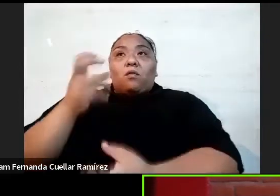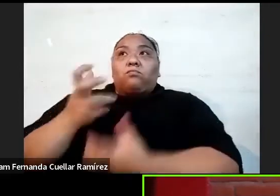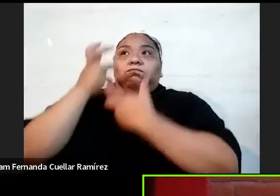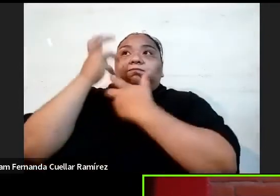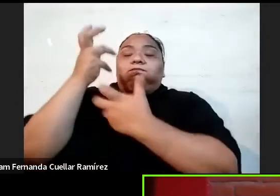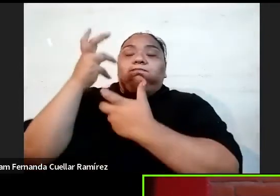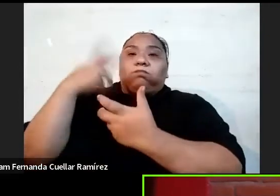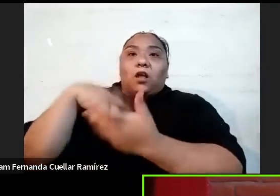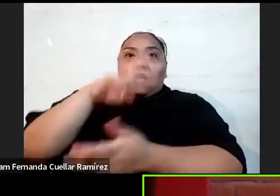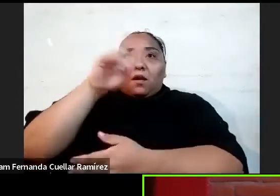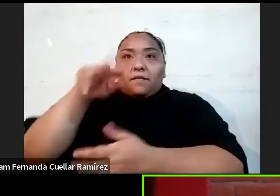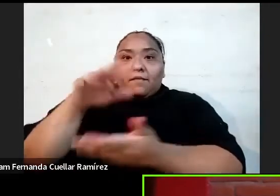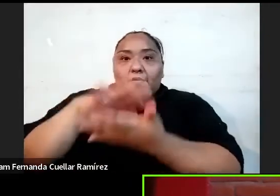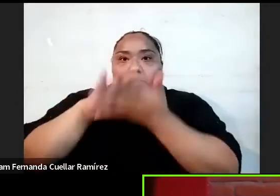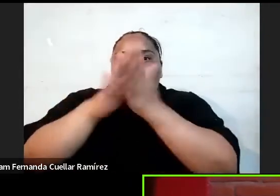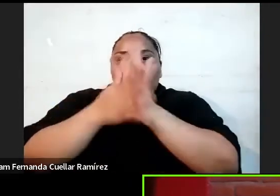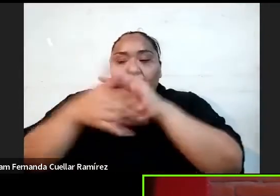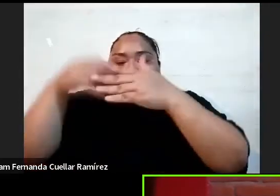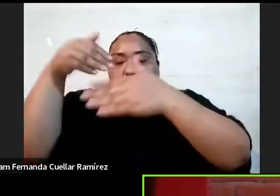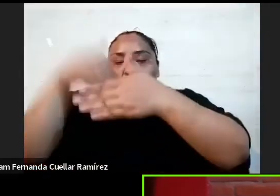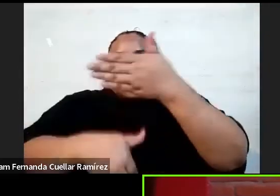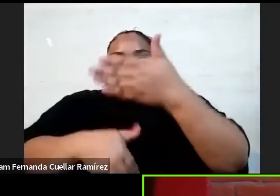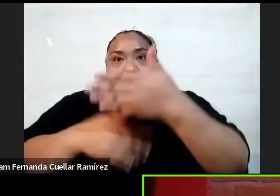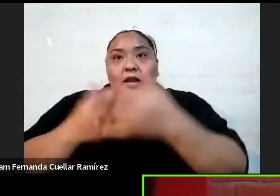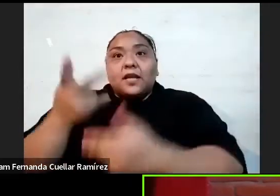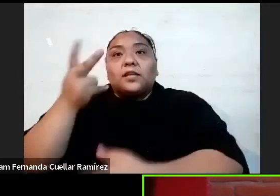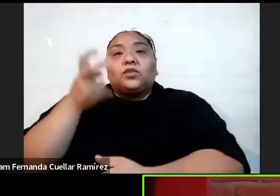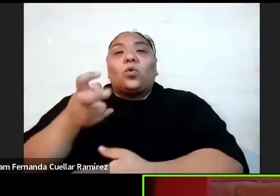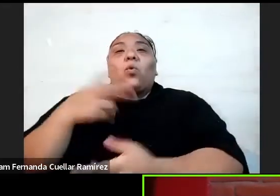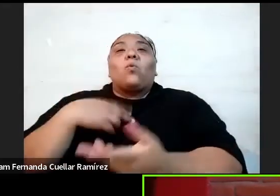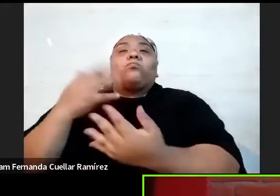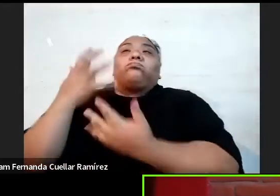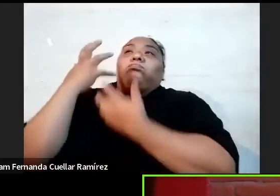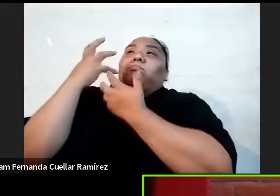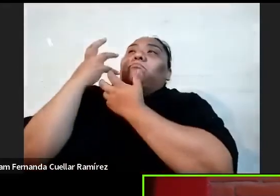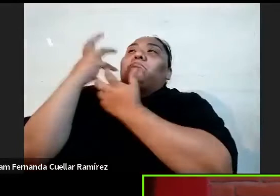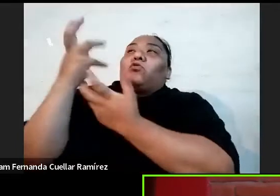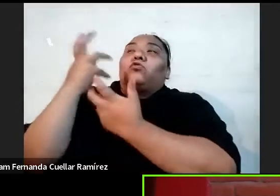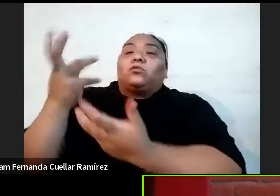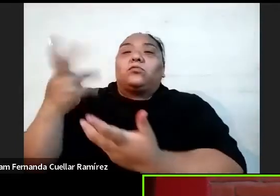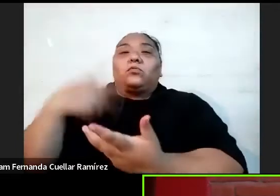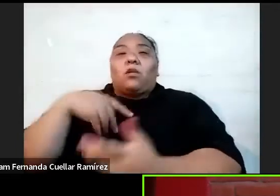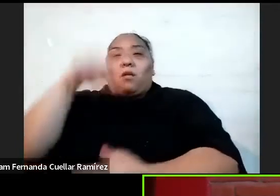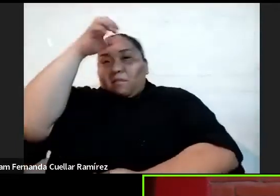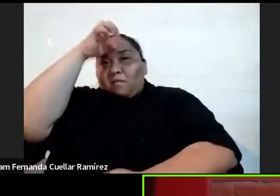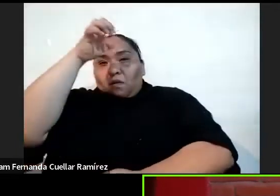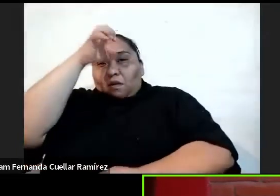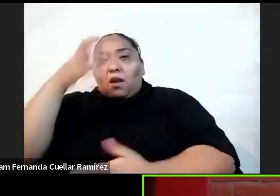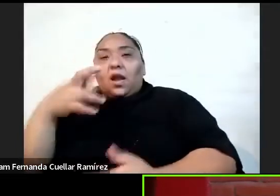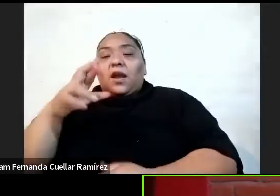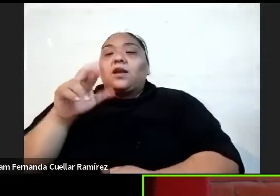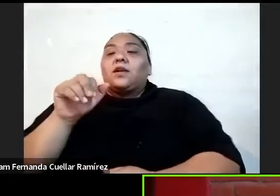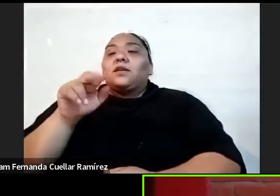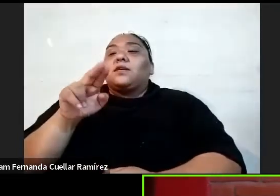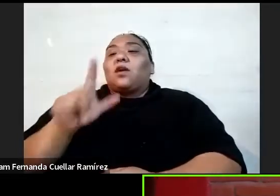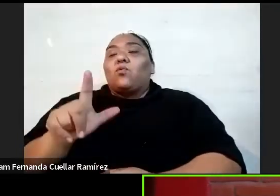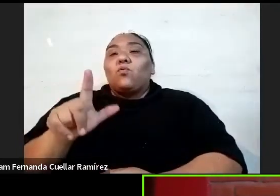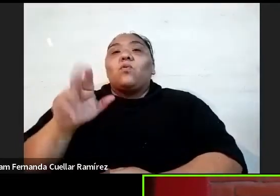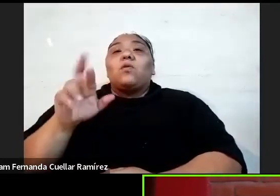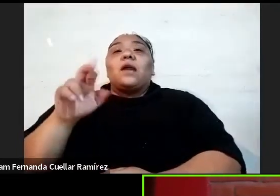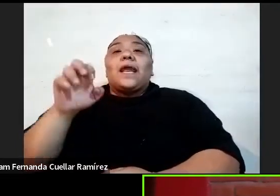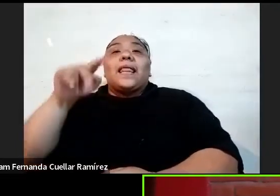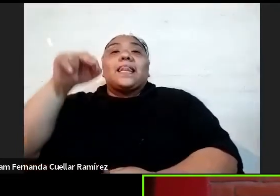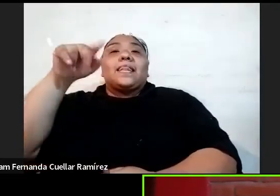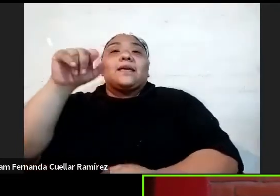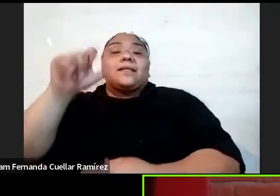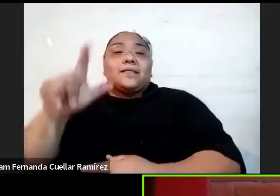ejemplo, con José Vicente Anaya. La poesía experimental también de Raúl Renán, que me dieron pauta para poder crear